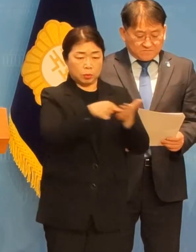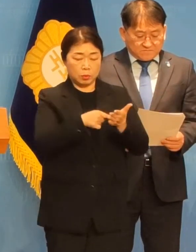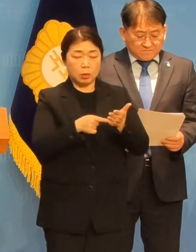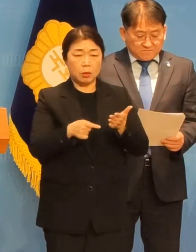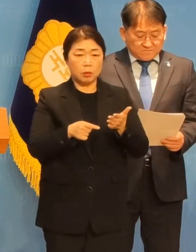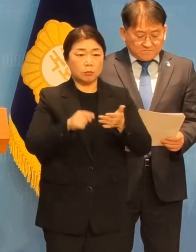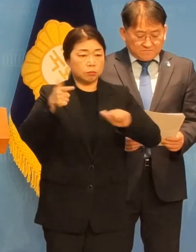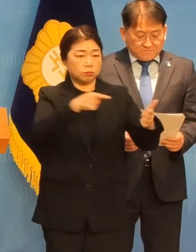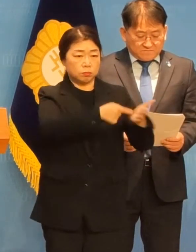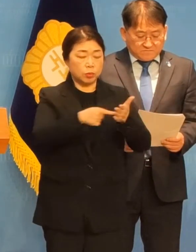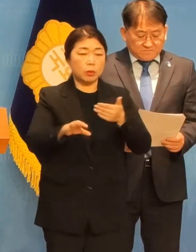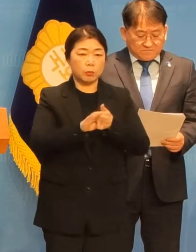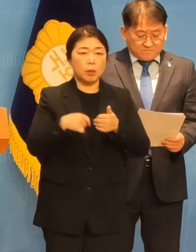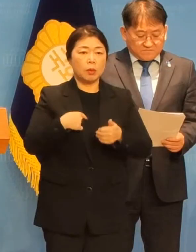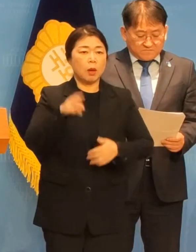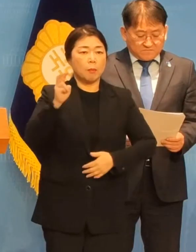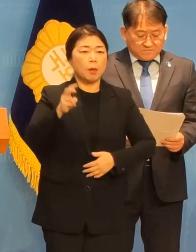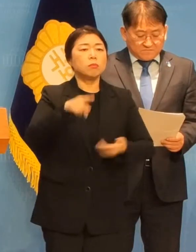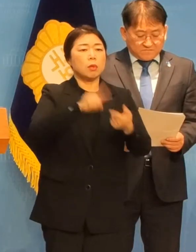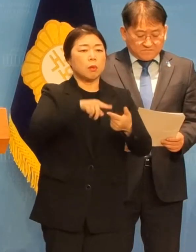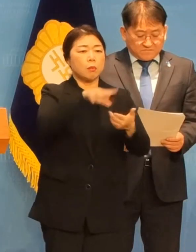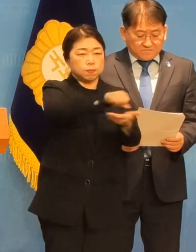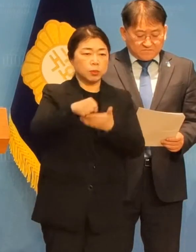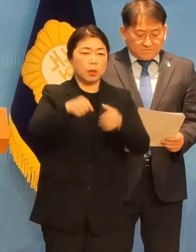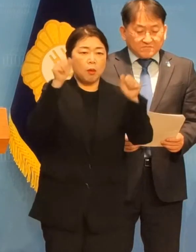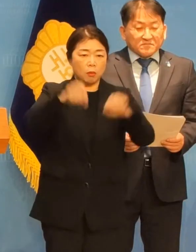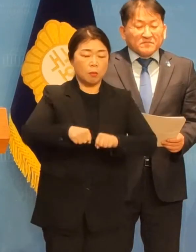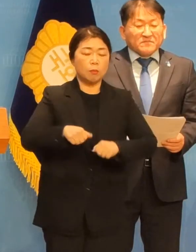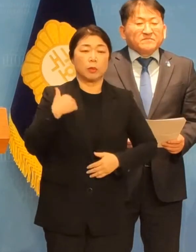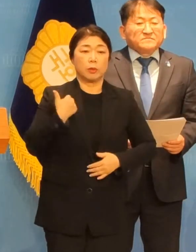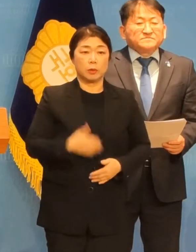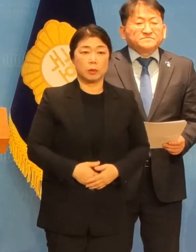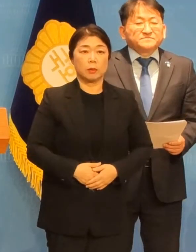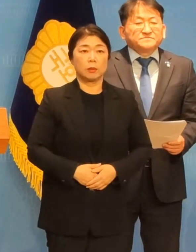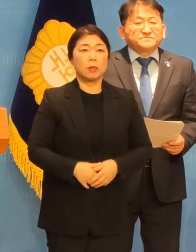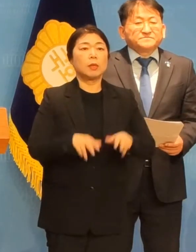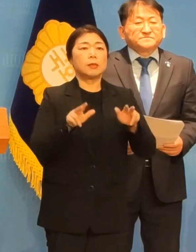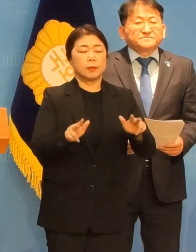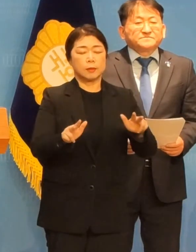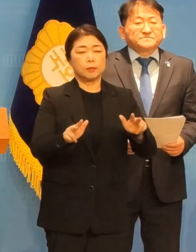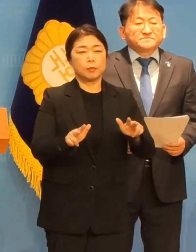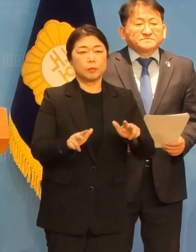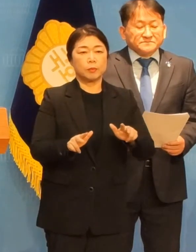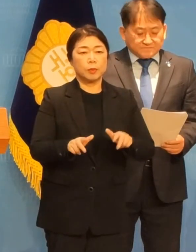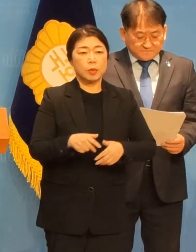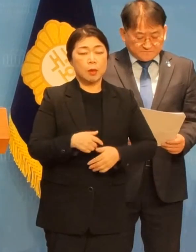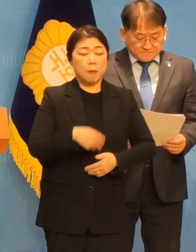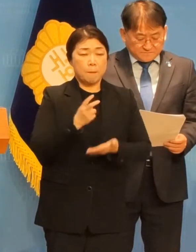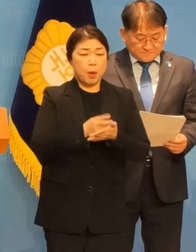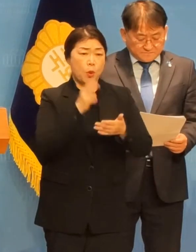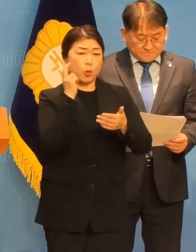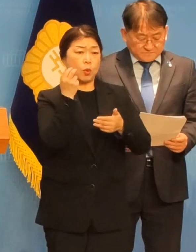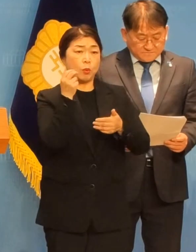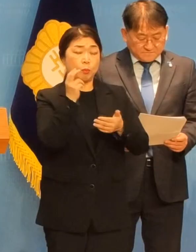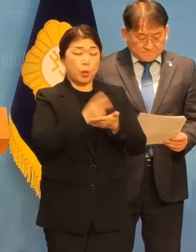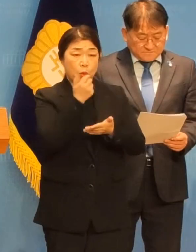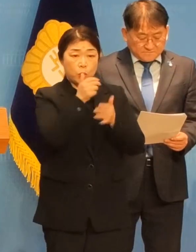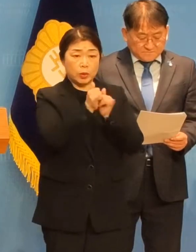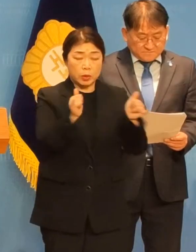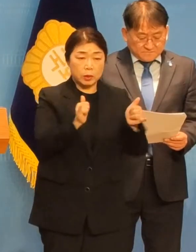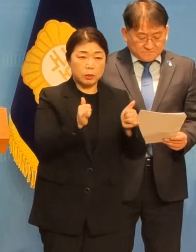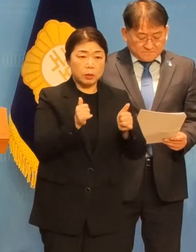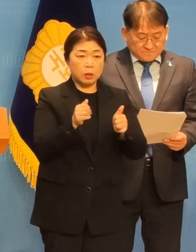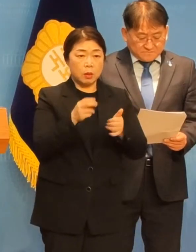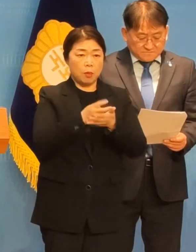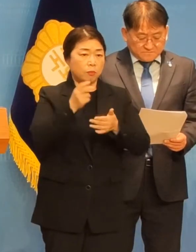이미 법원행정처는 위헌 소지가 있다는 입장을 밝혔습니다. 변호인이 위헌 법률 심판 제청을 신청을